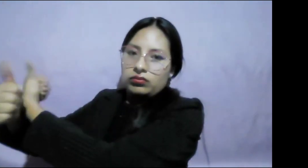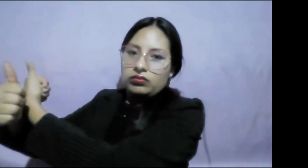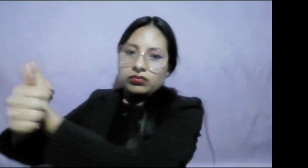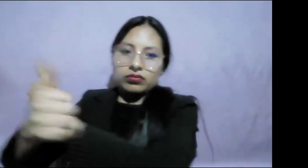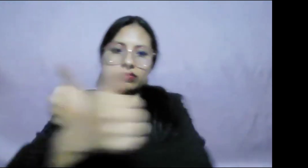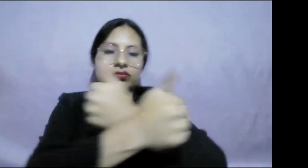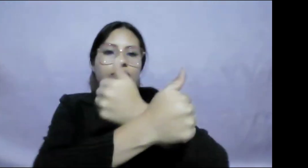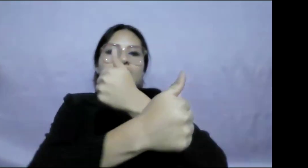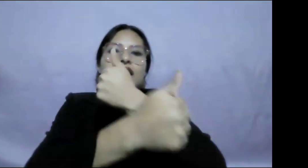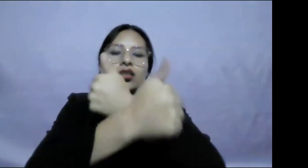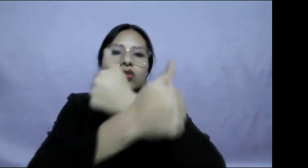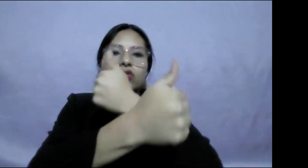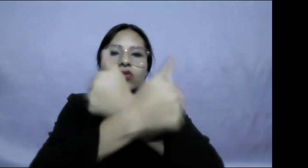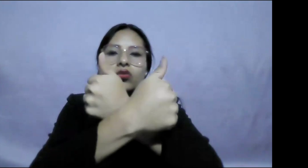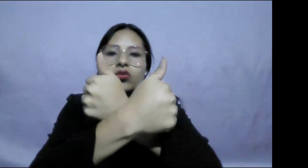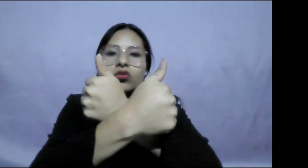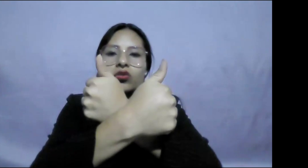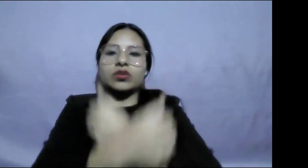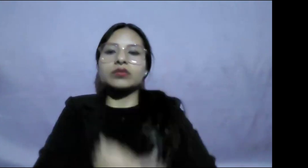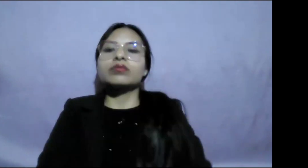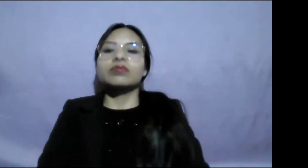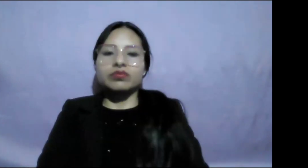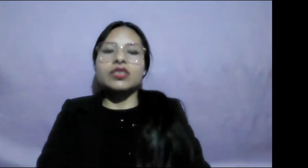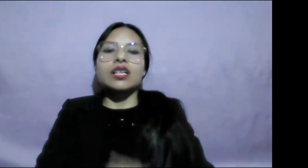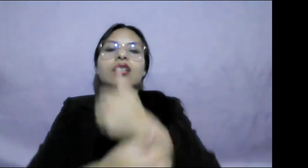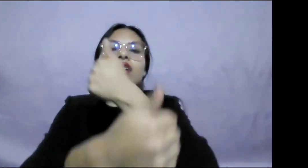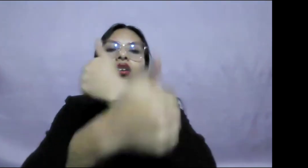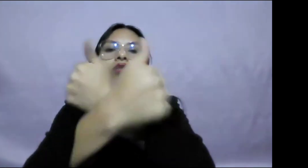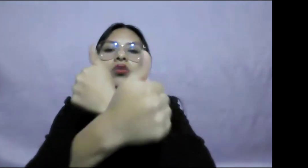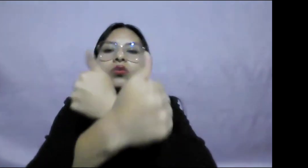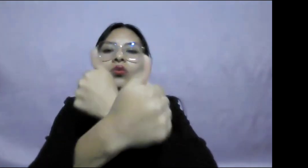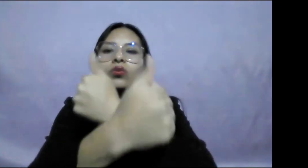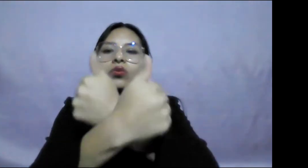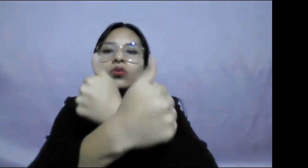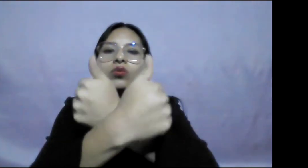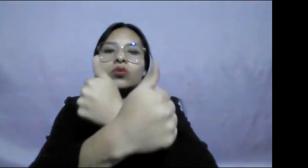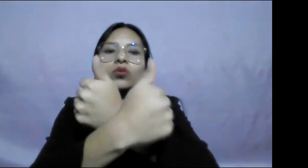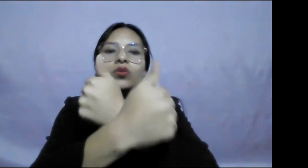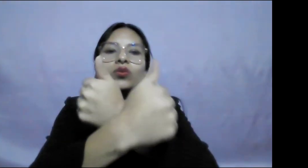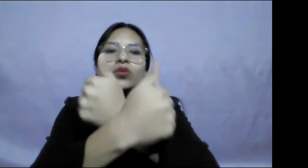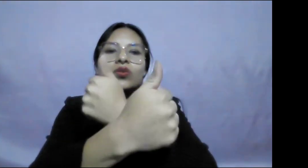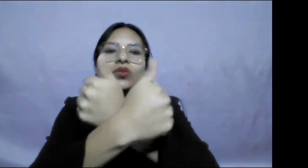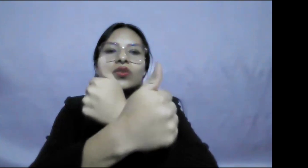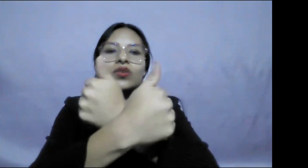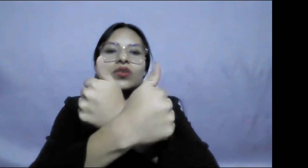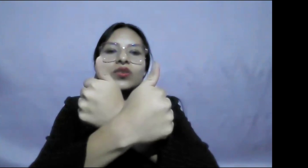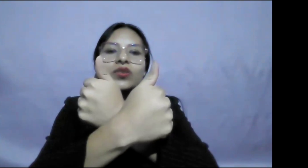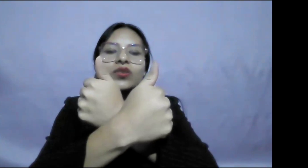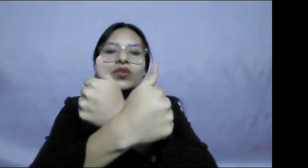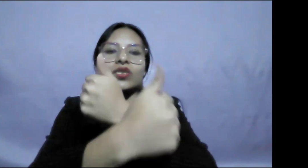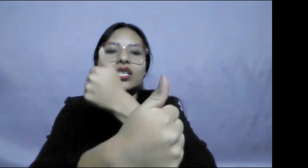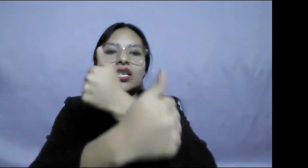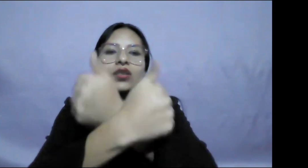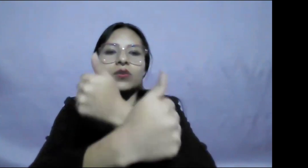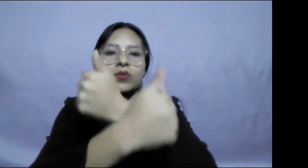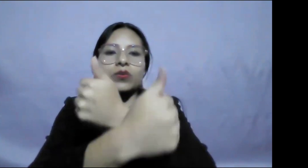pecho por favor Sino estoy con esta palabra de confeccionar configuramos